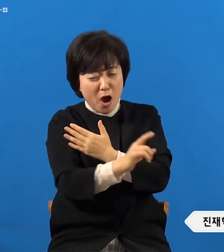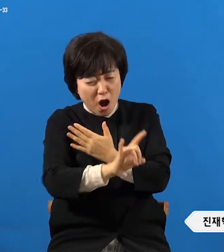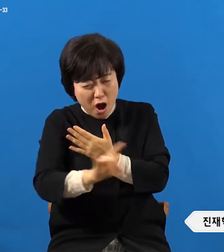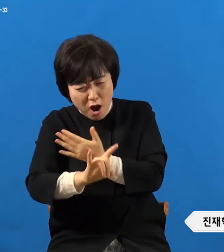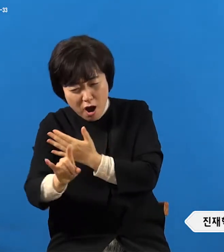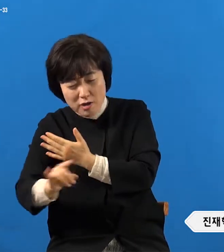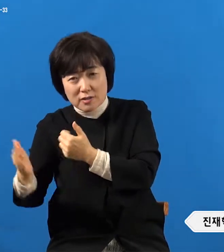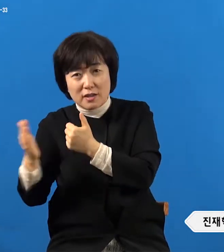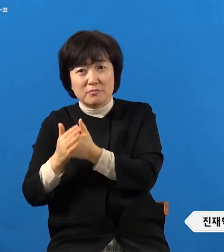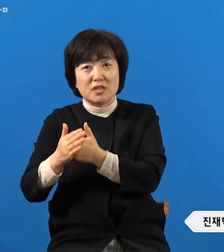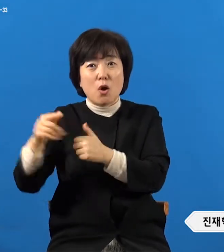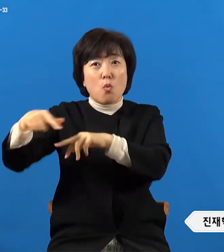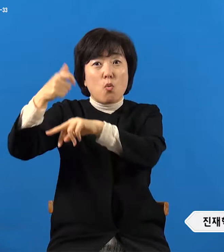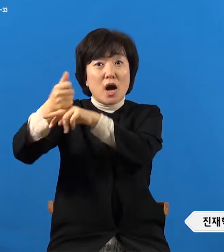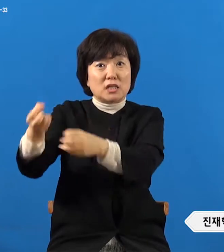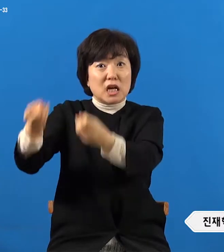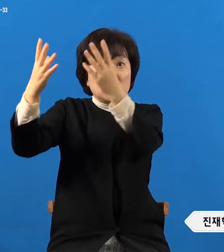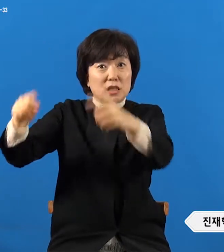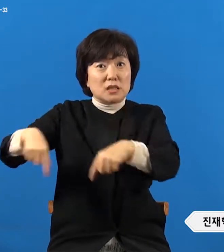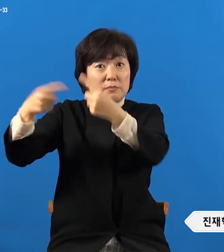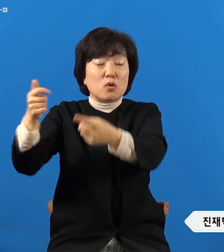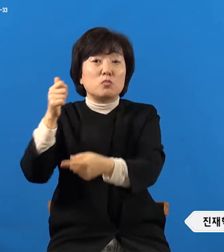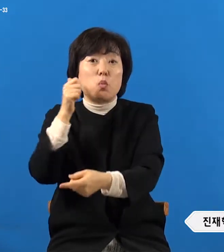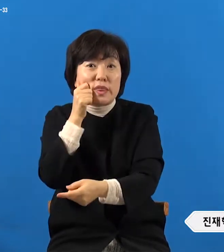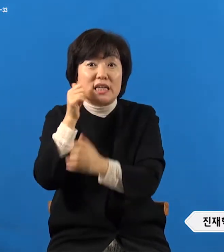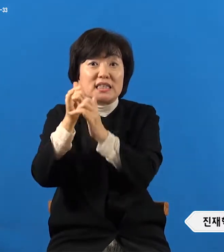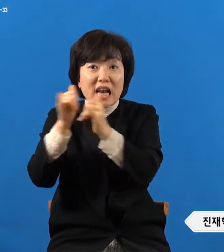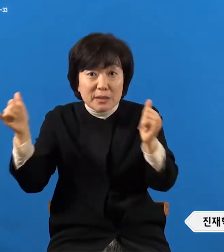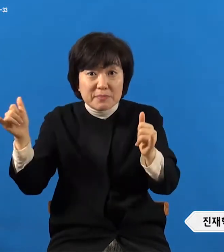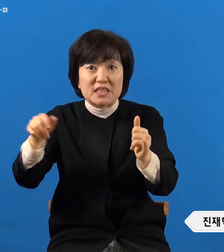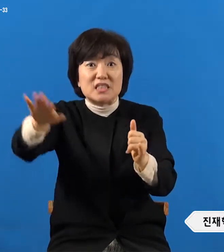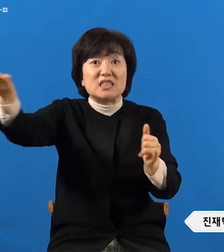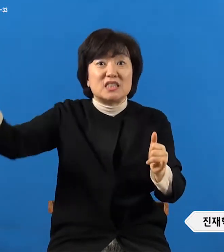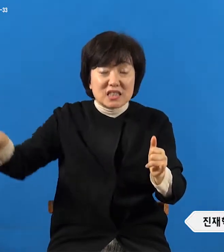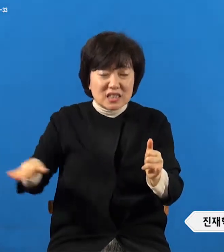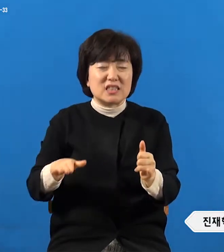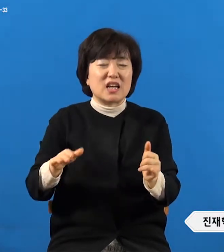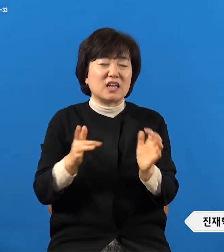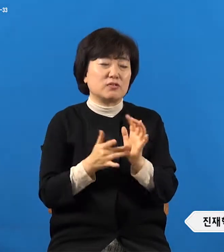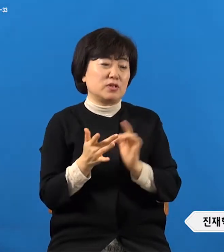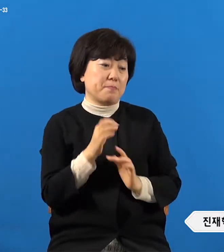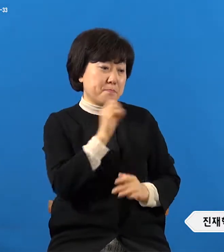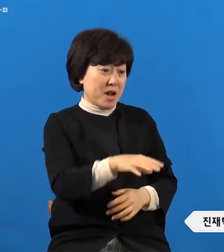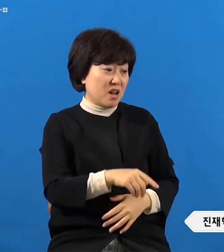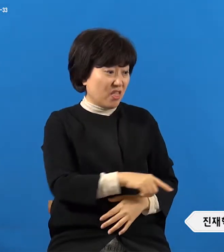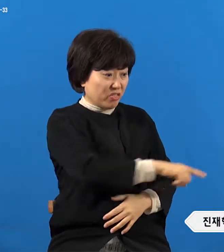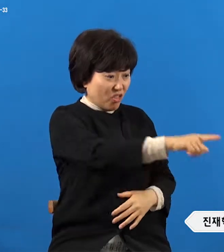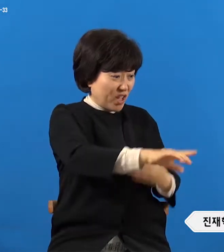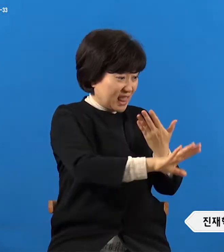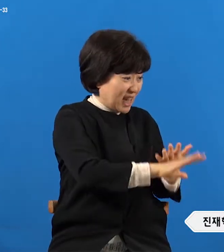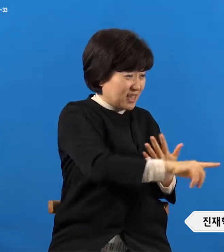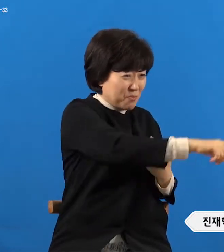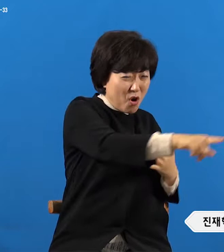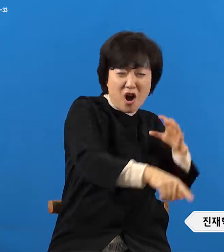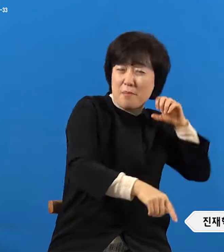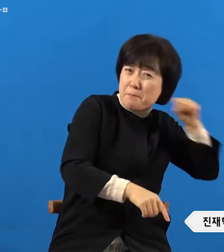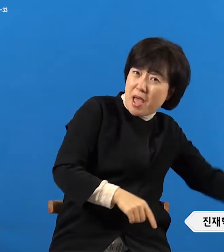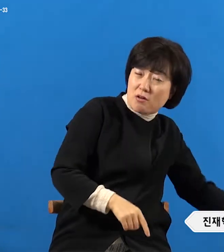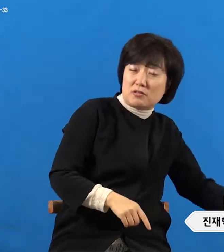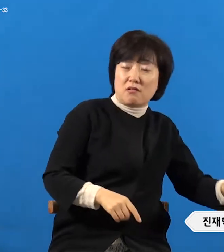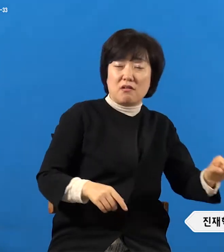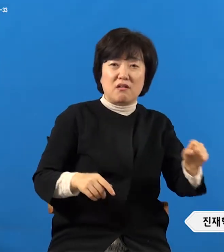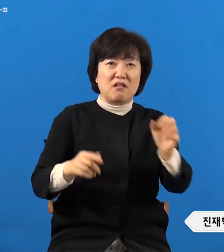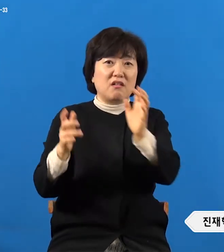못하는 그들을 향해 우리 주님께서 말씀합니다. 그 어떤 것보다도, 모든 인간 관계보다도